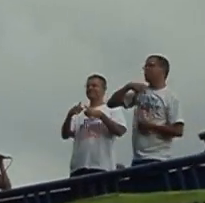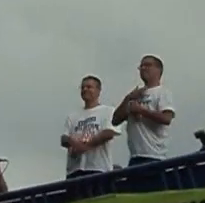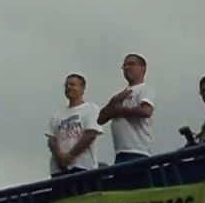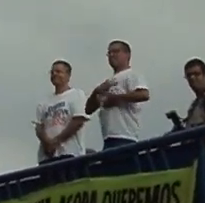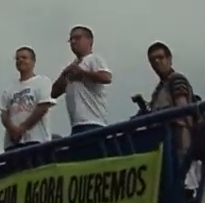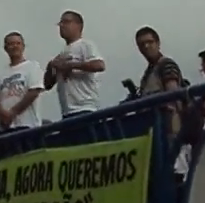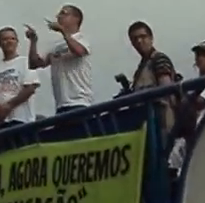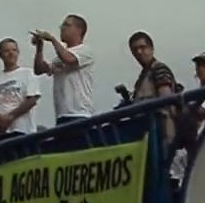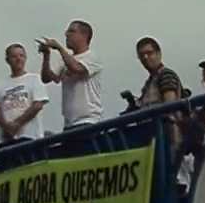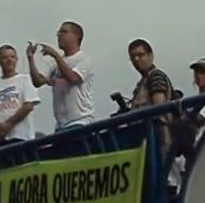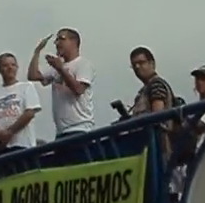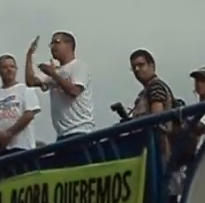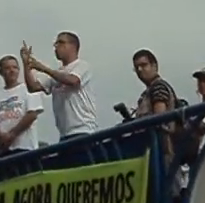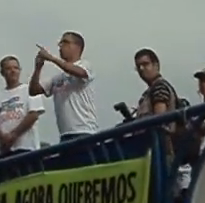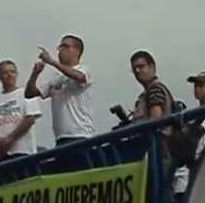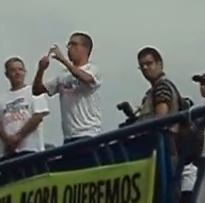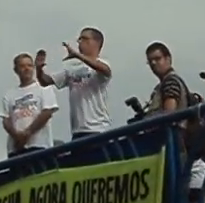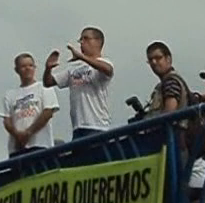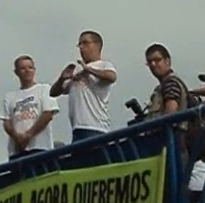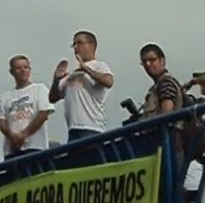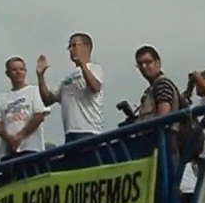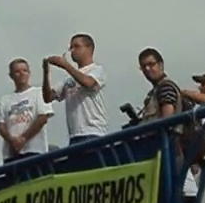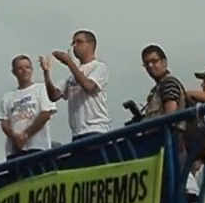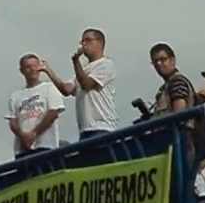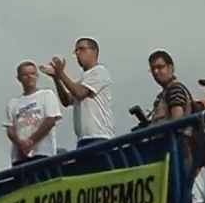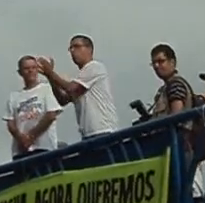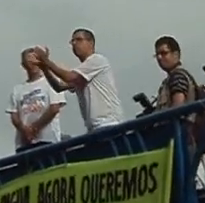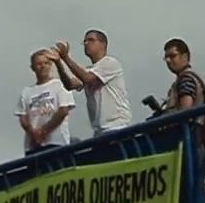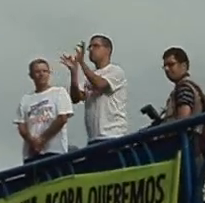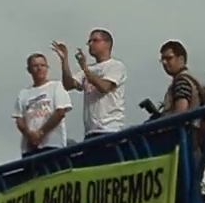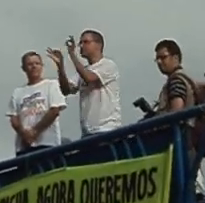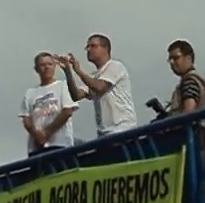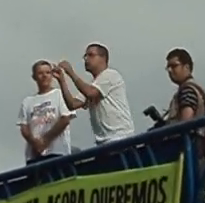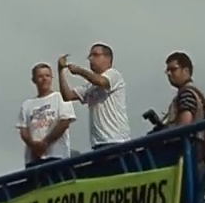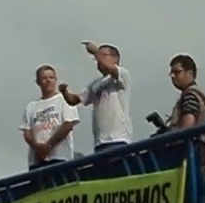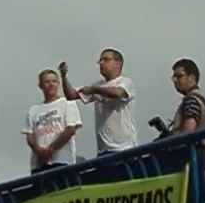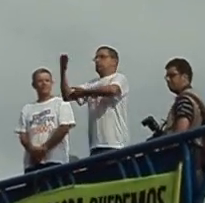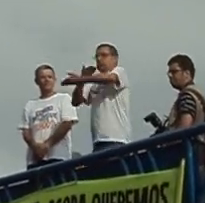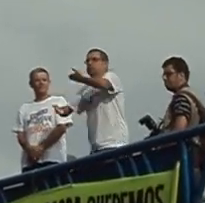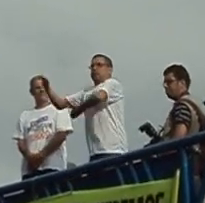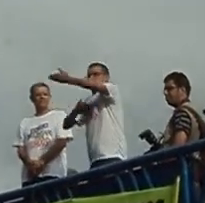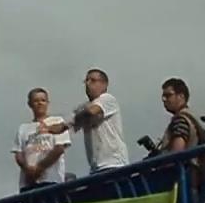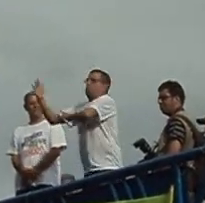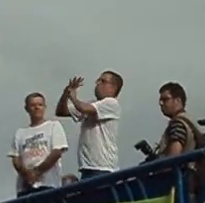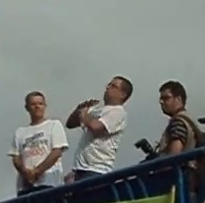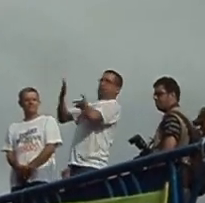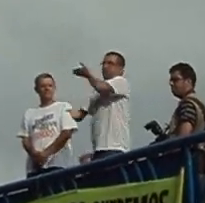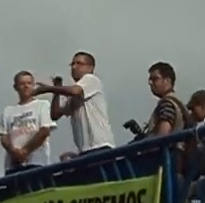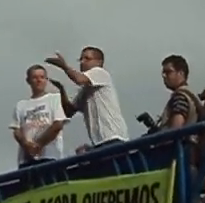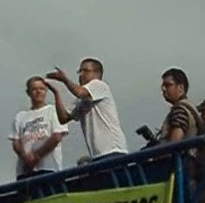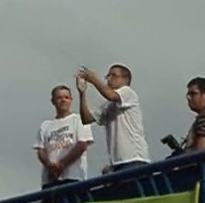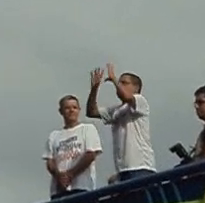nós conseguimos fazer esse grande movimento aqui em favor da educação e da cultura surda. Quero agradecer também a todos os coordenadores estaduais, aos